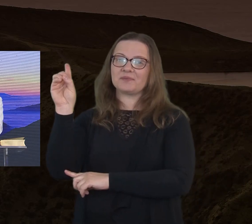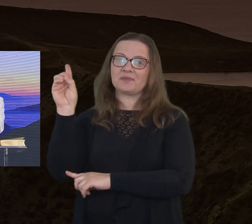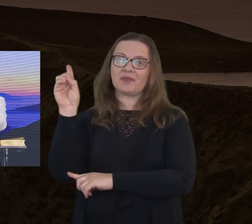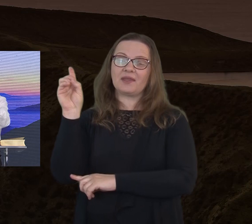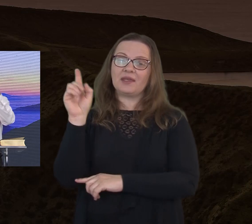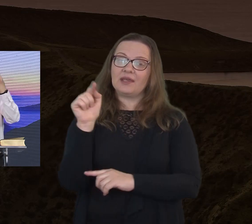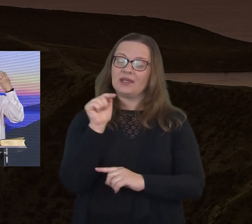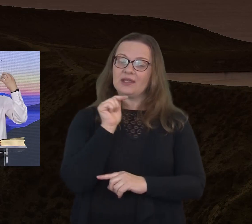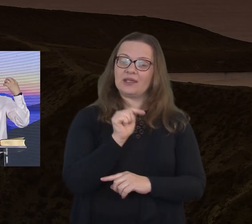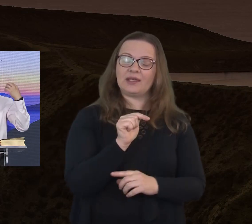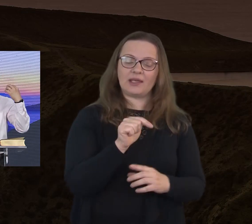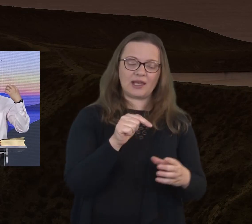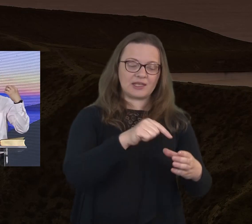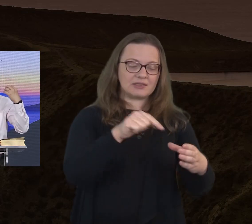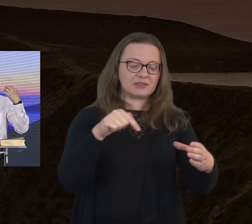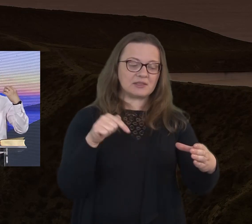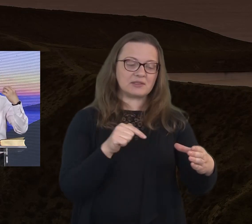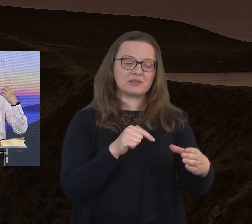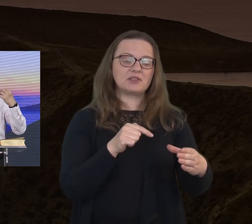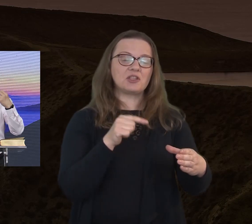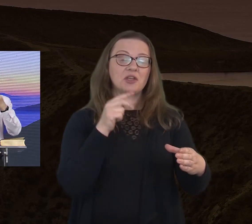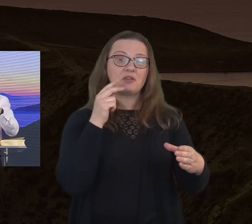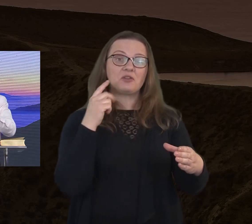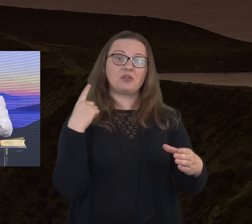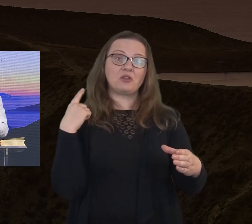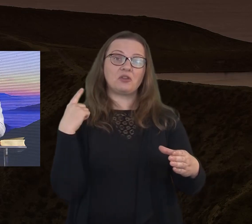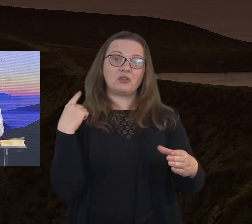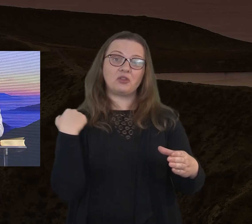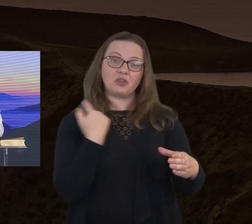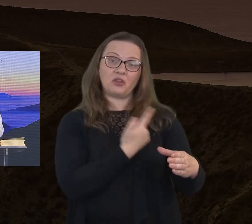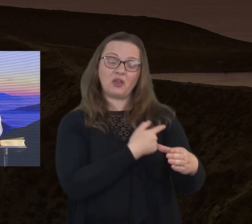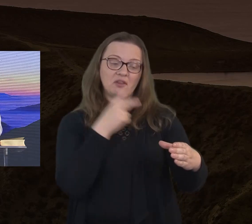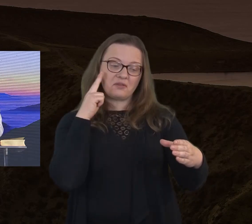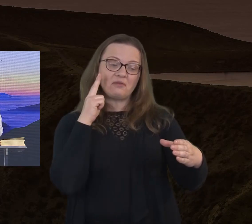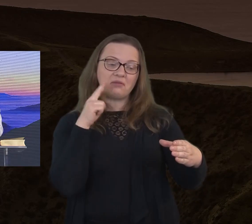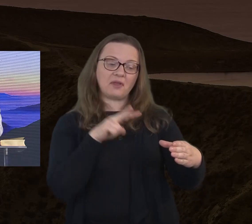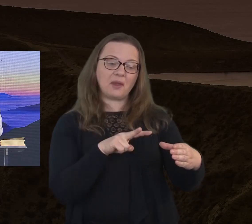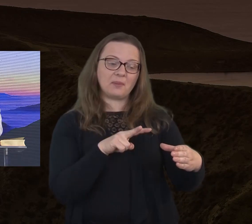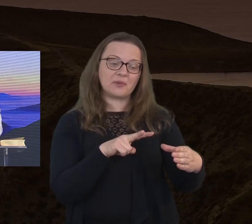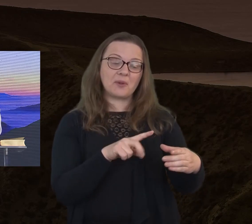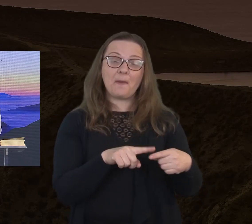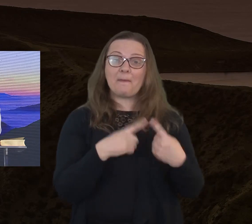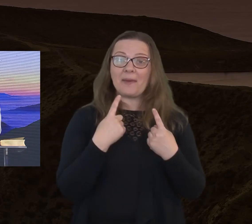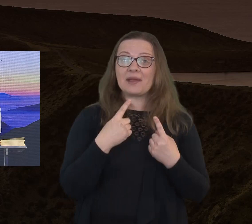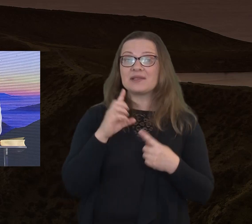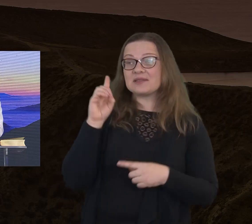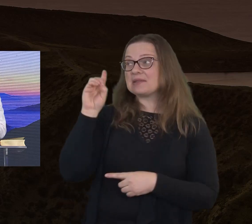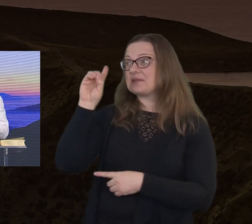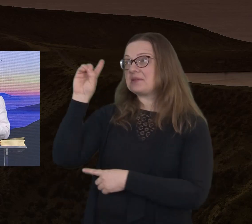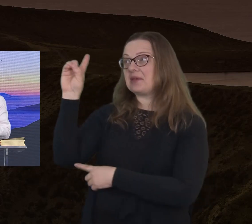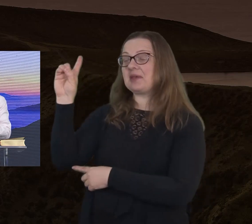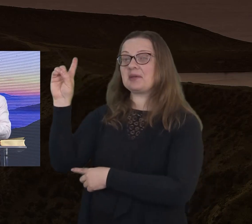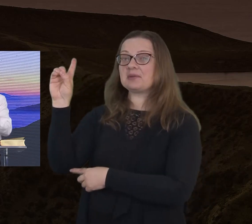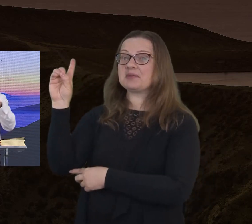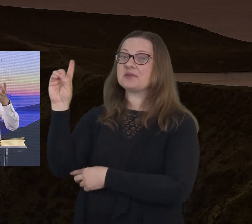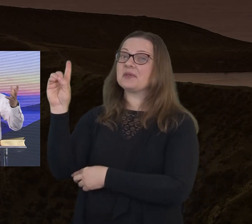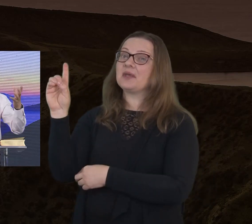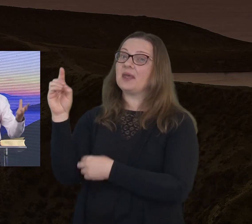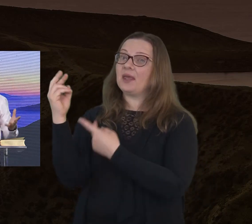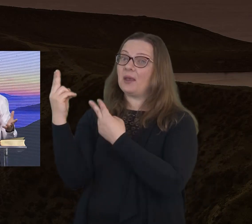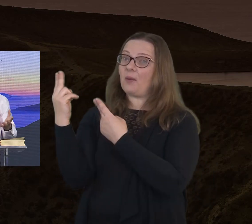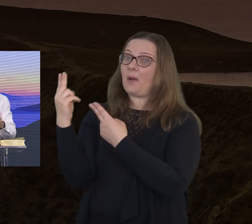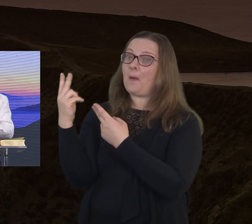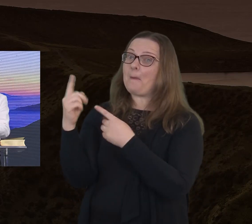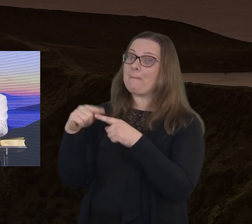são uma sombra das riquezas de Deus. E essas riquezas são riquezas, mas ainda não são a plenitude. Como é que eu